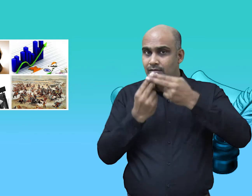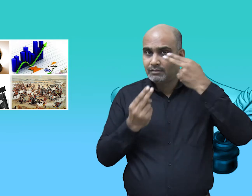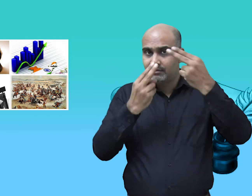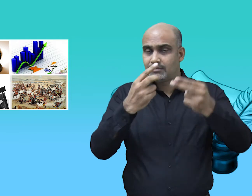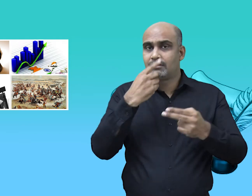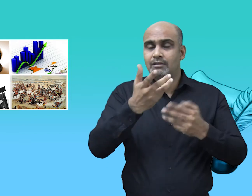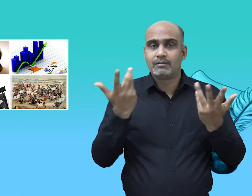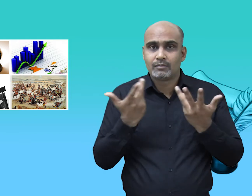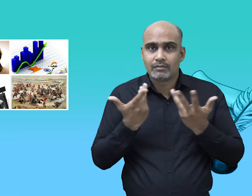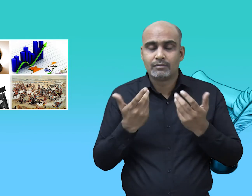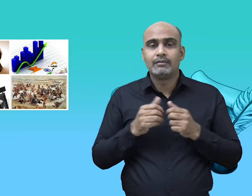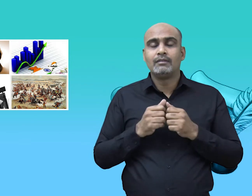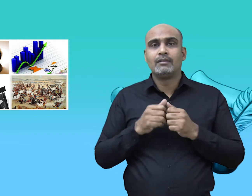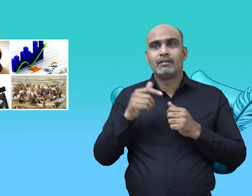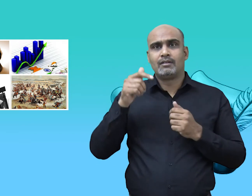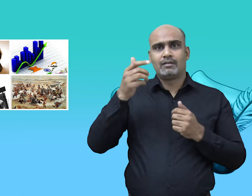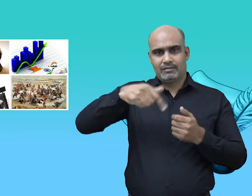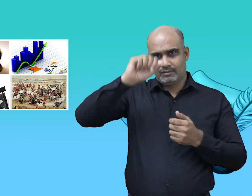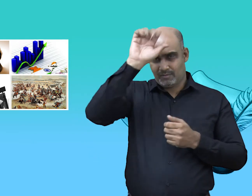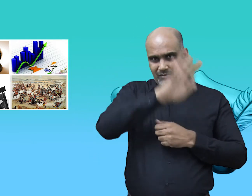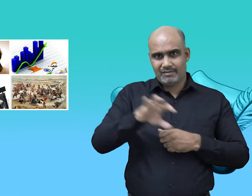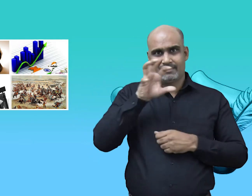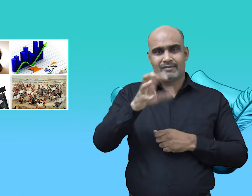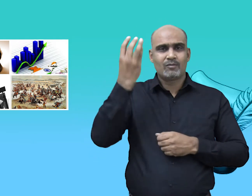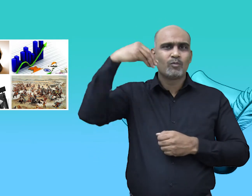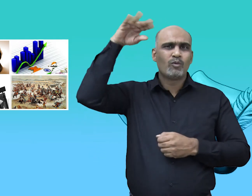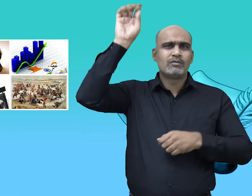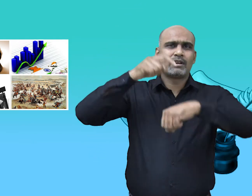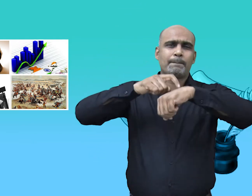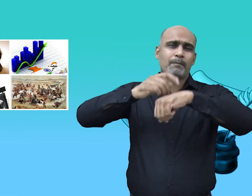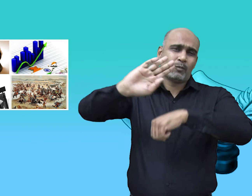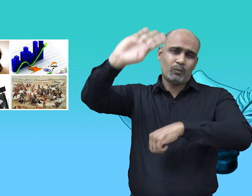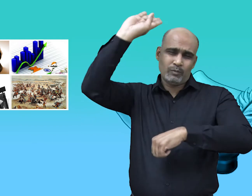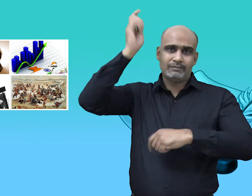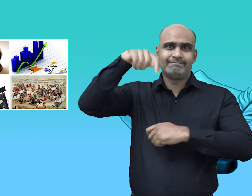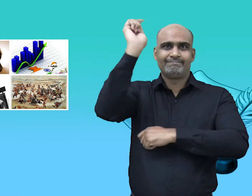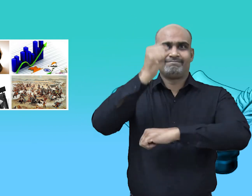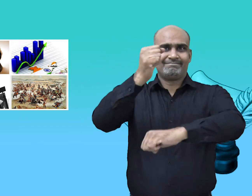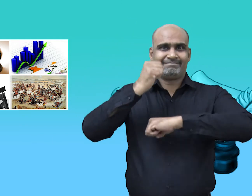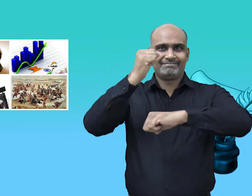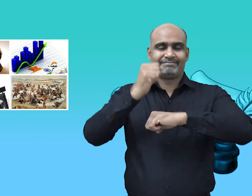इस कविता में कवि बहुत समय पहले प्राचीन काल की बात कर रहे हैं, जिस